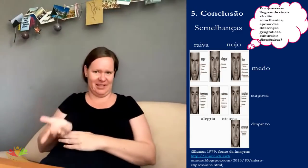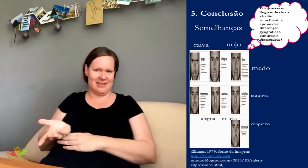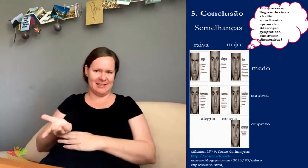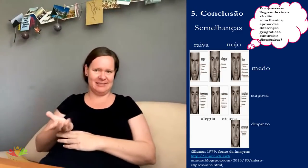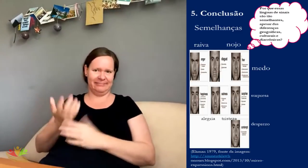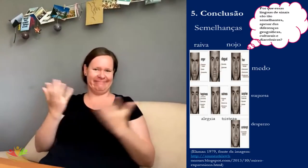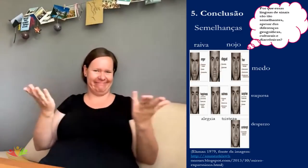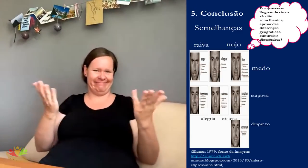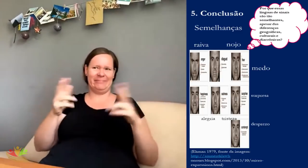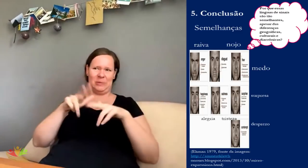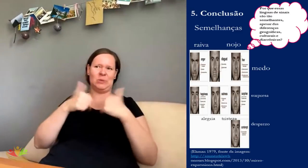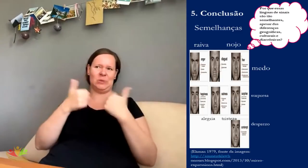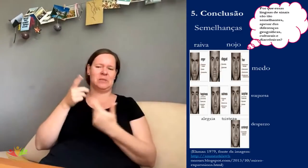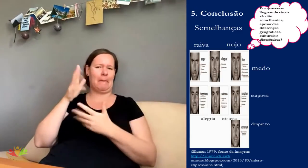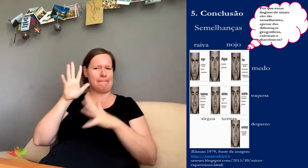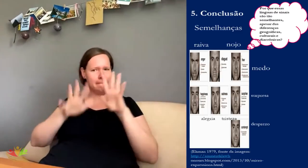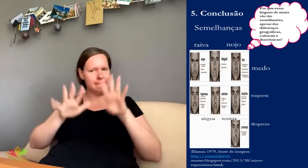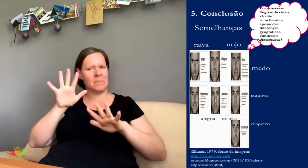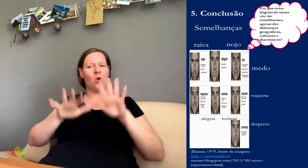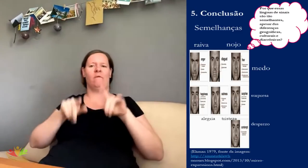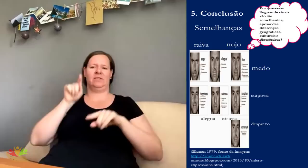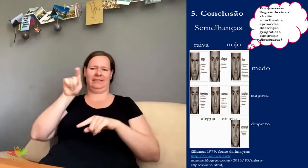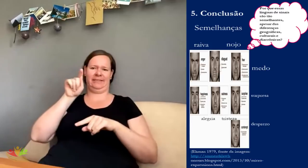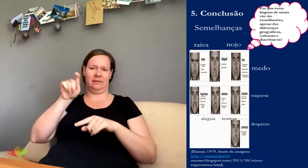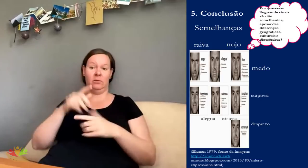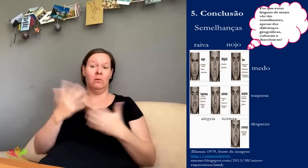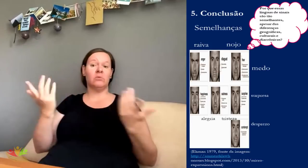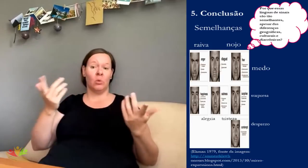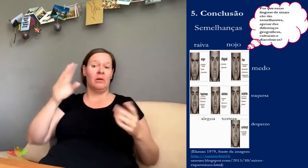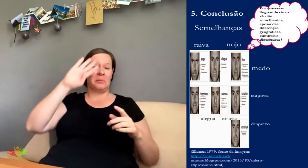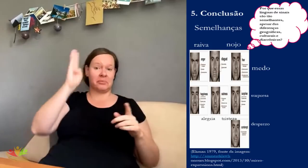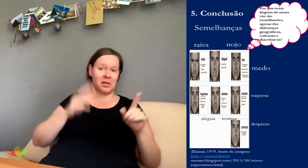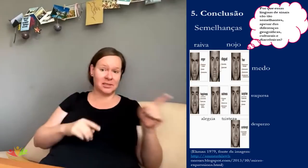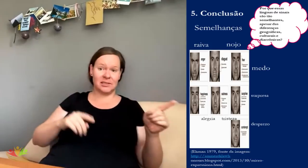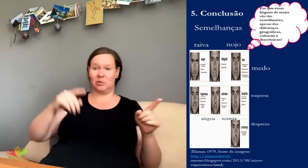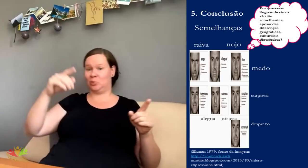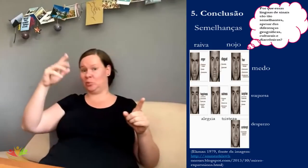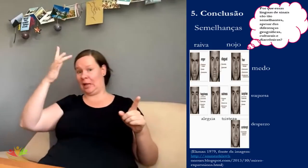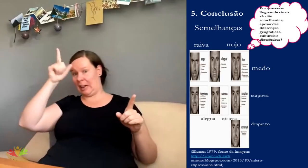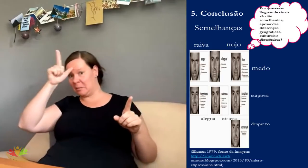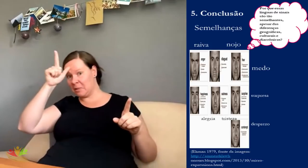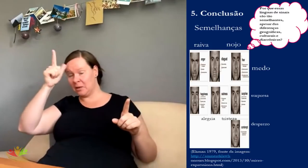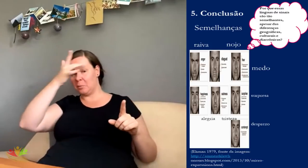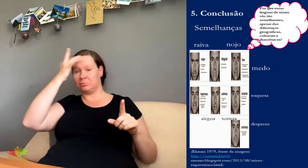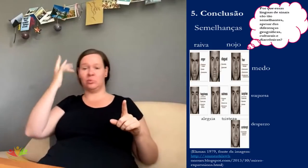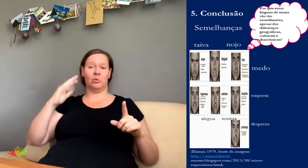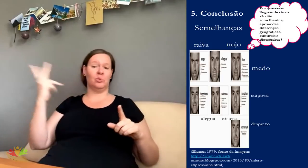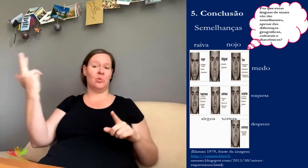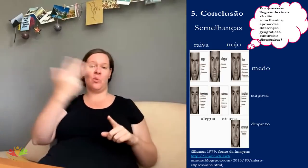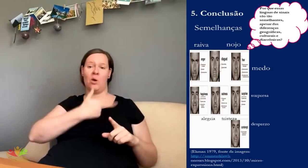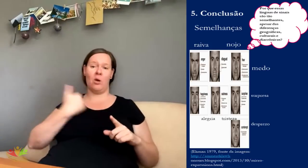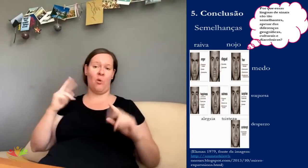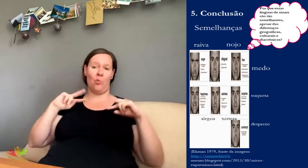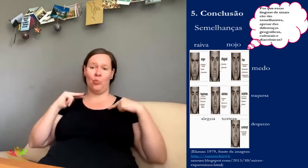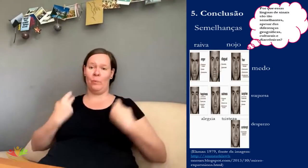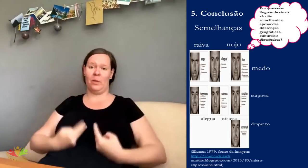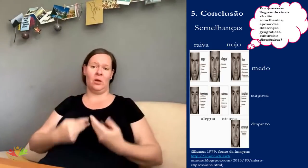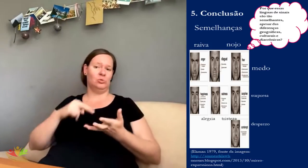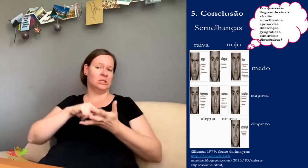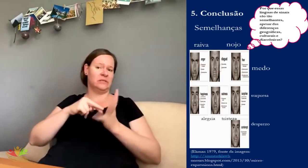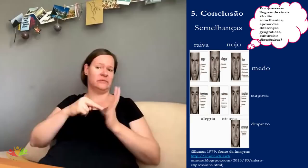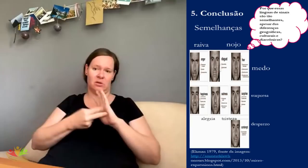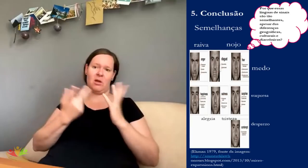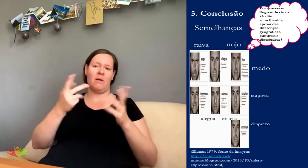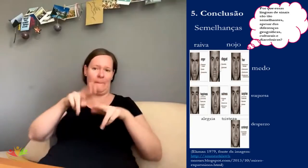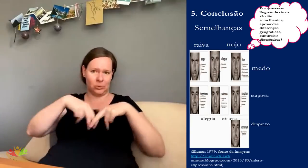dessas sobrancelhas. Então, é por isso que línguas de sinais, talvez aparentemente não relacionadas como a língua